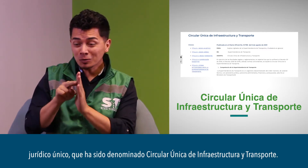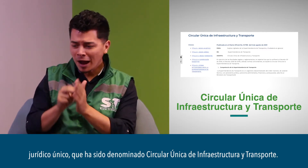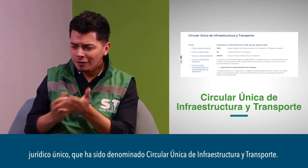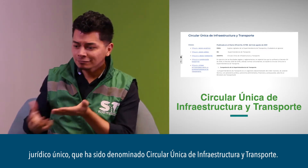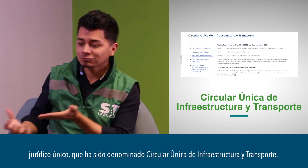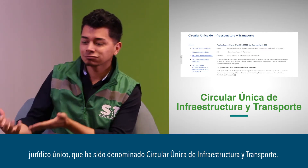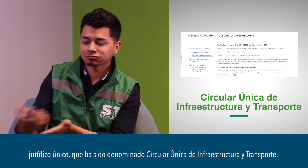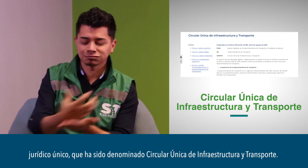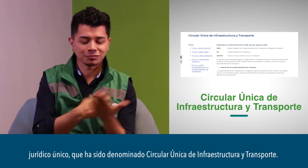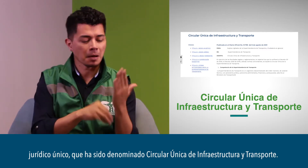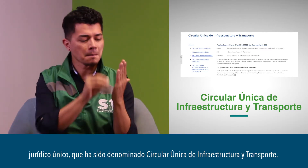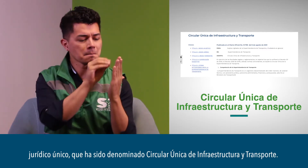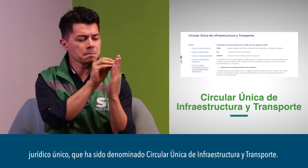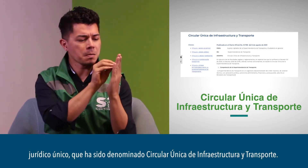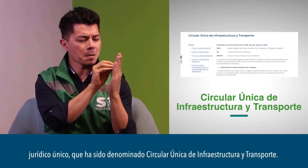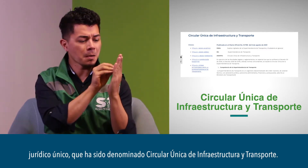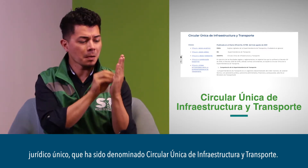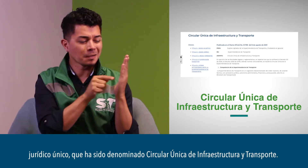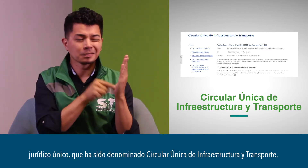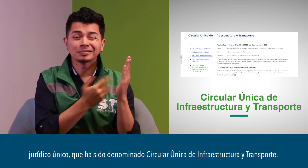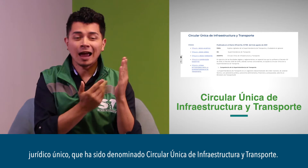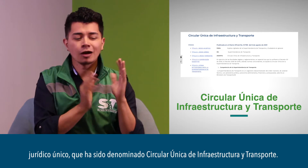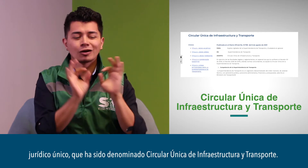de Infraestructura y Transporte.